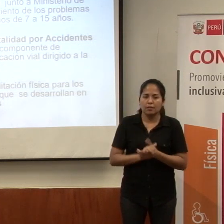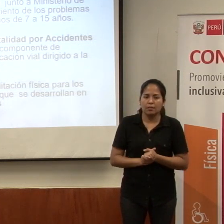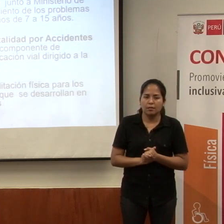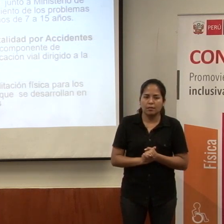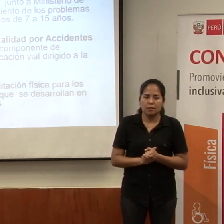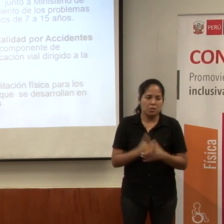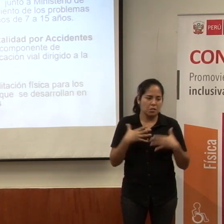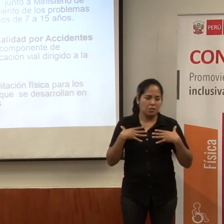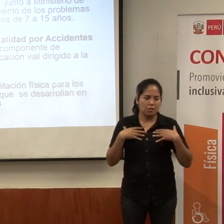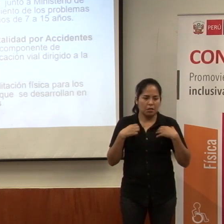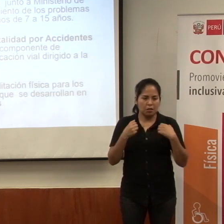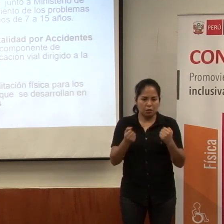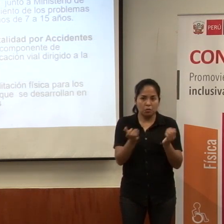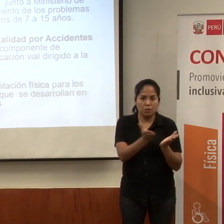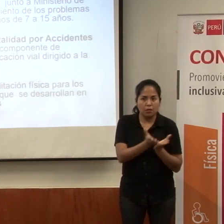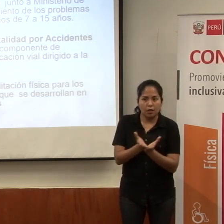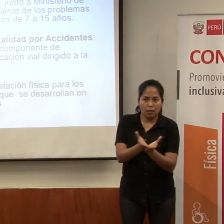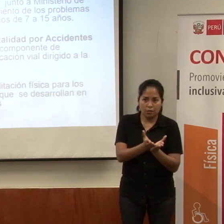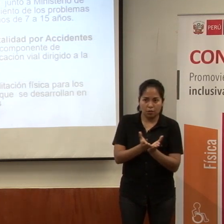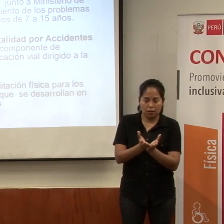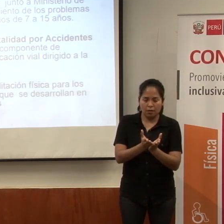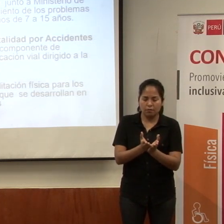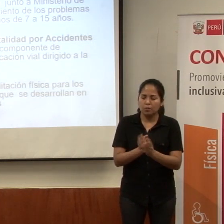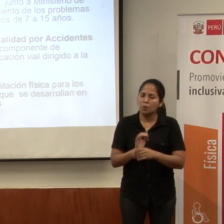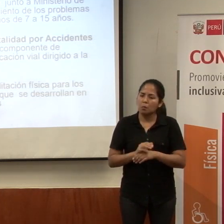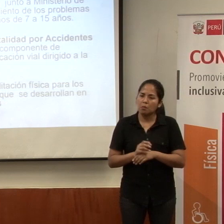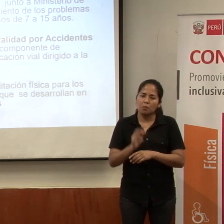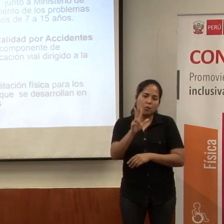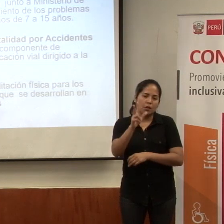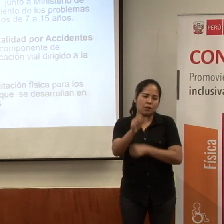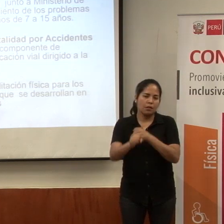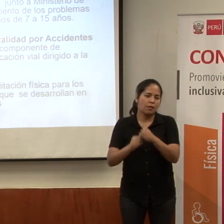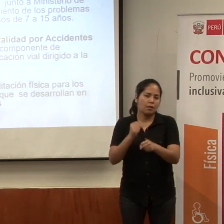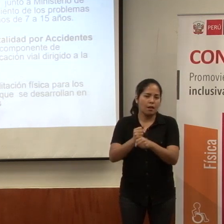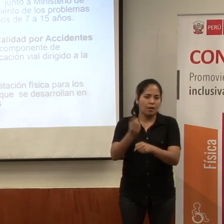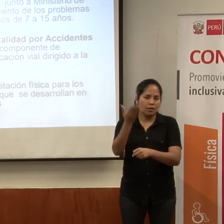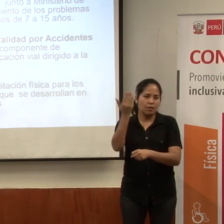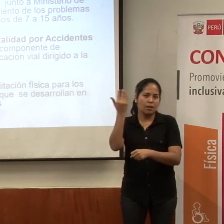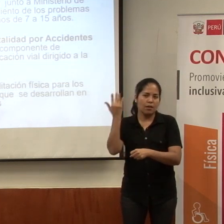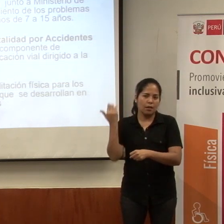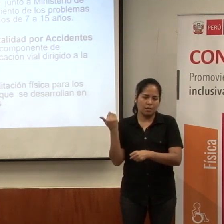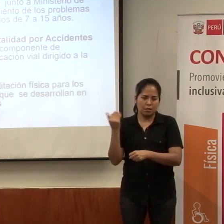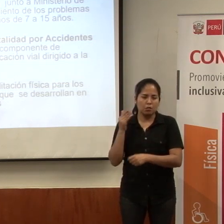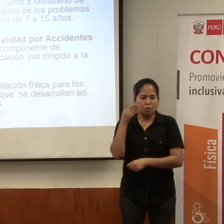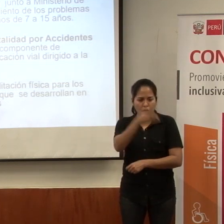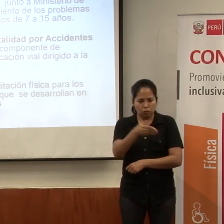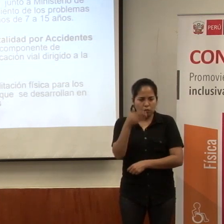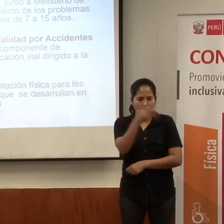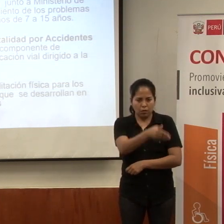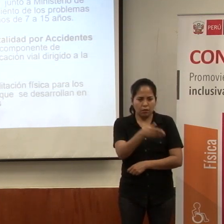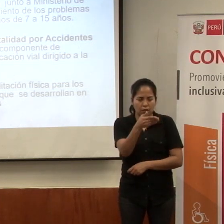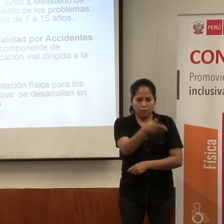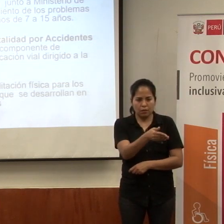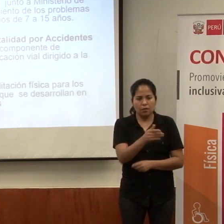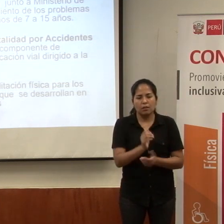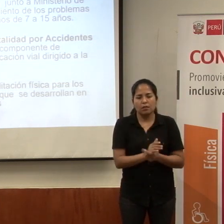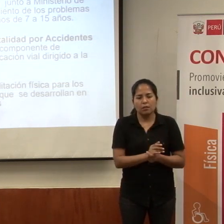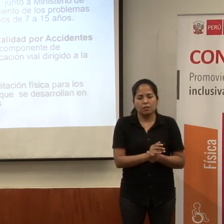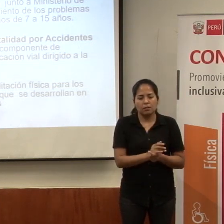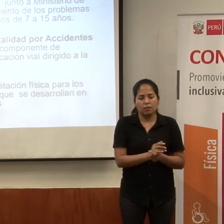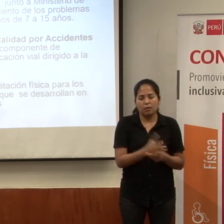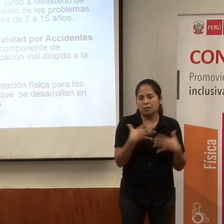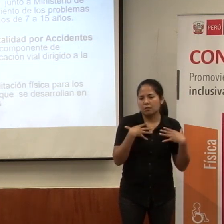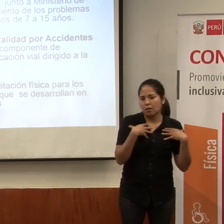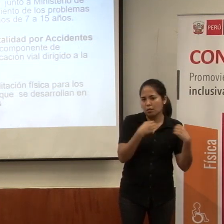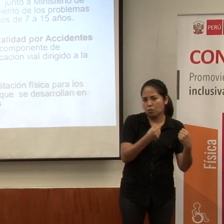seguramente también nos aclararán, pero yo asistí hace unos 3 años a un programa de salud de educación en la cual se estaban detectando